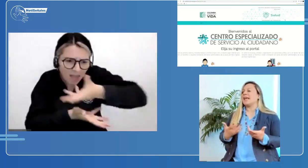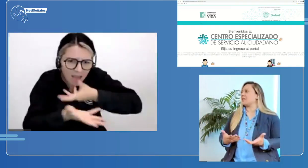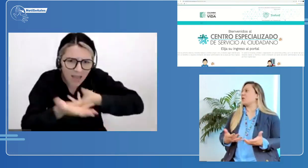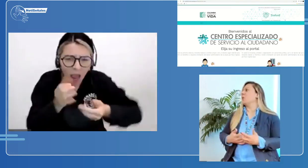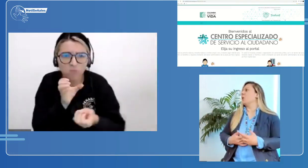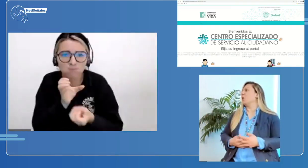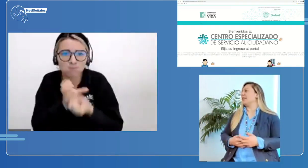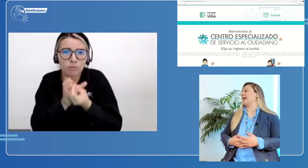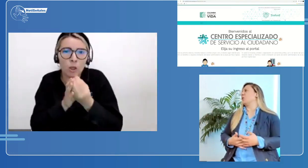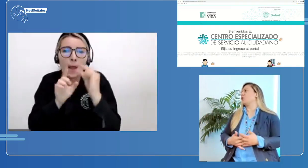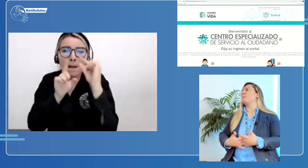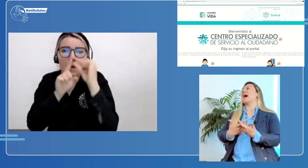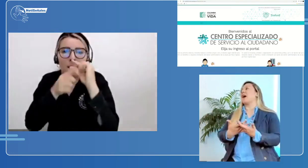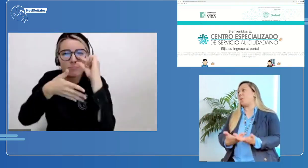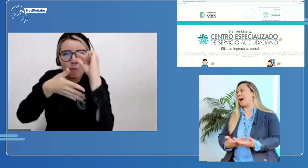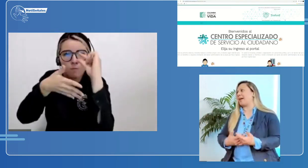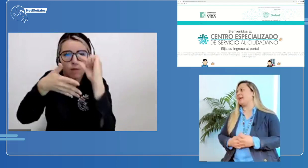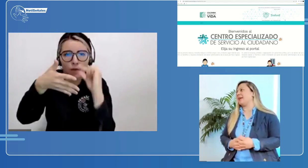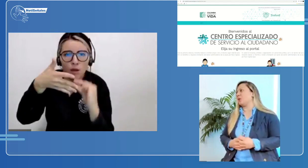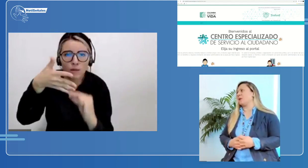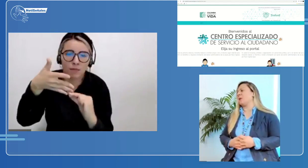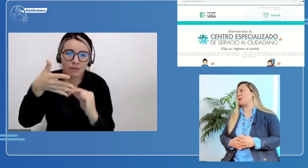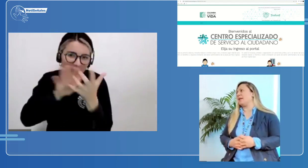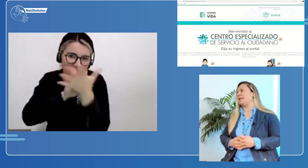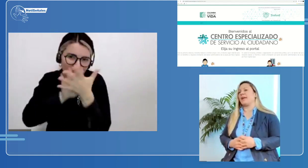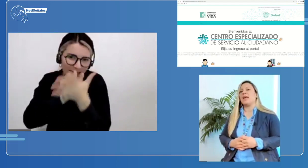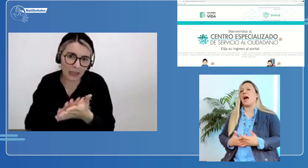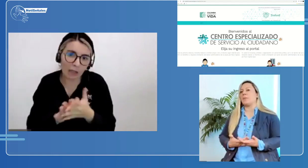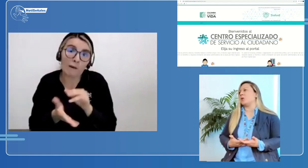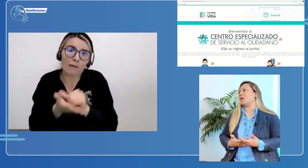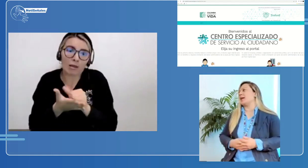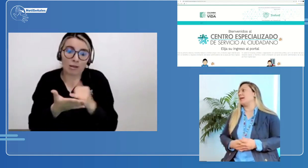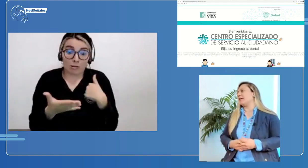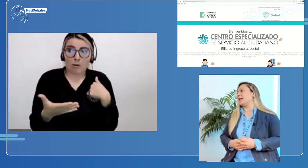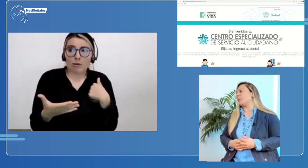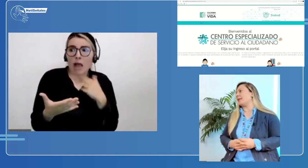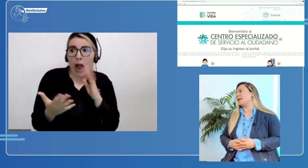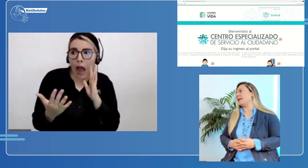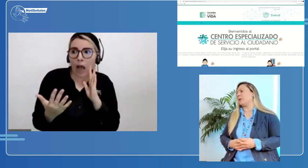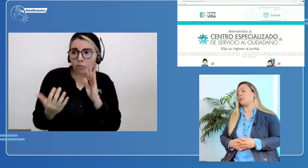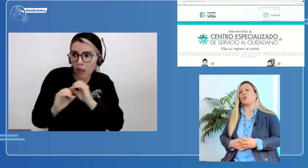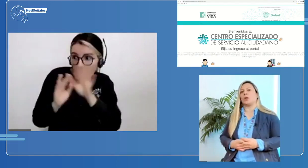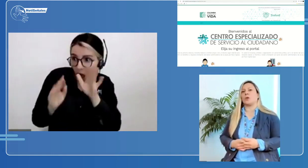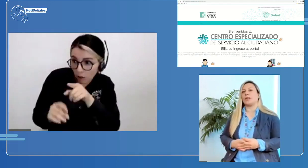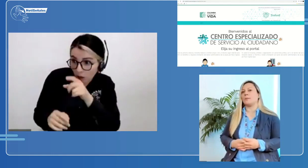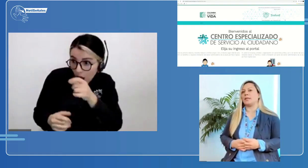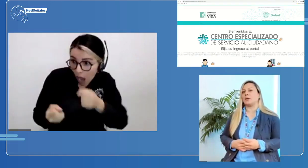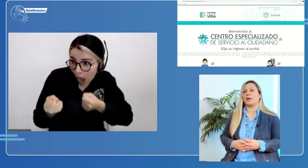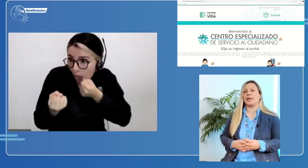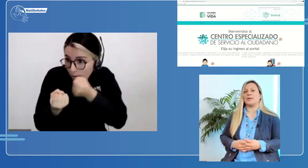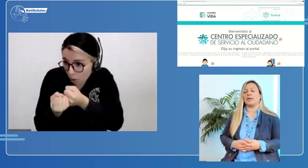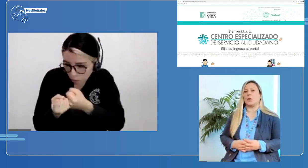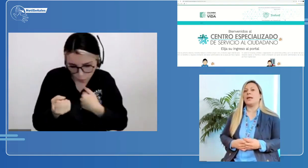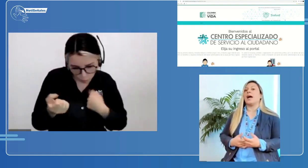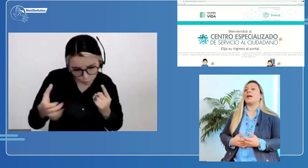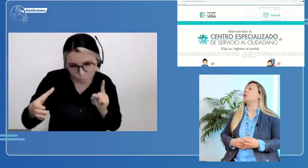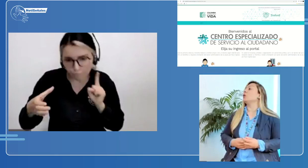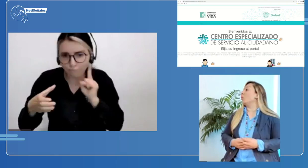es como, digamos, me hago parte o se me permite apoyar y hacer parte de este proceso, que también tengo que decirlo, ha sido un